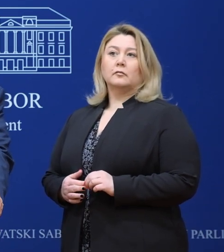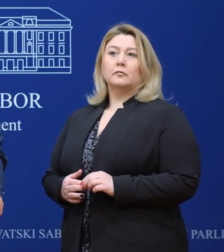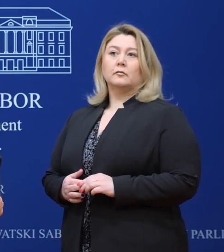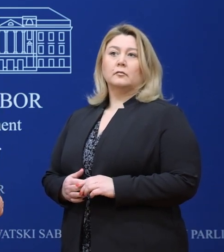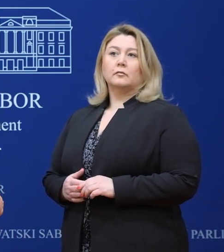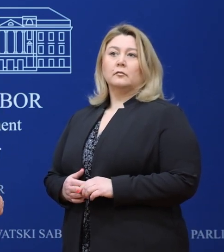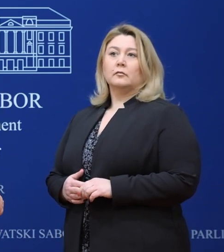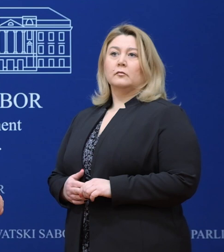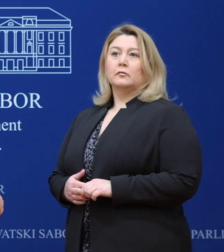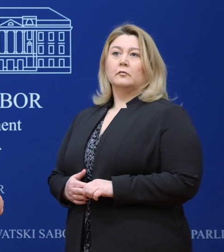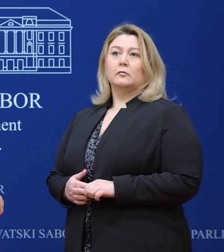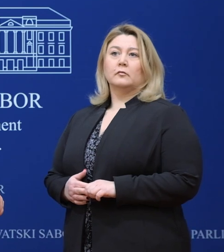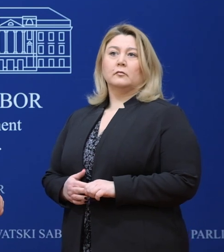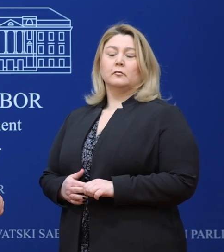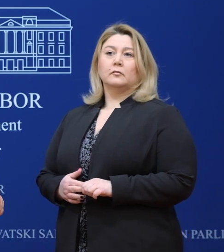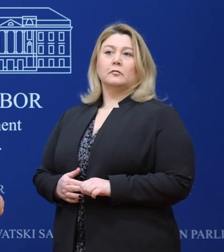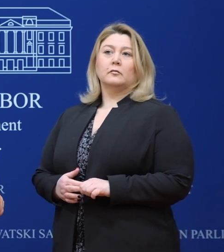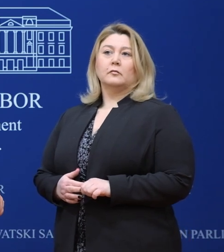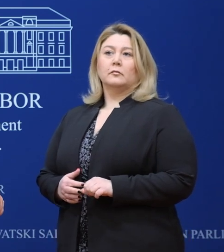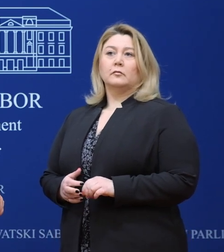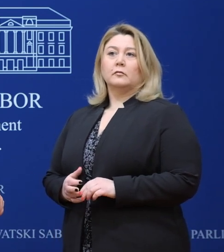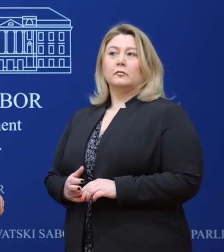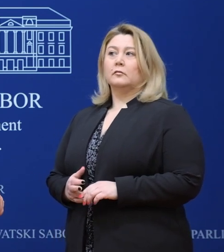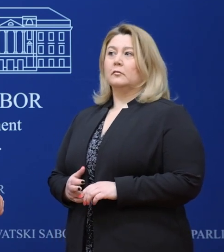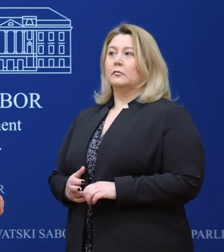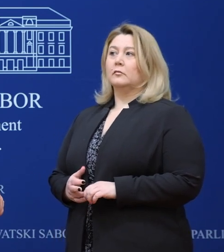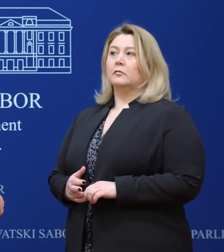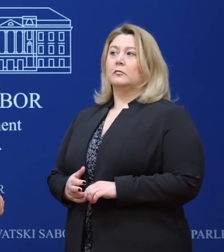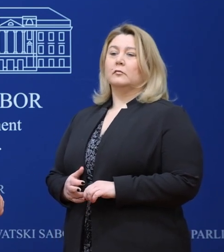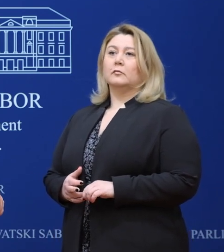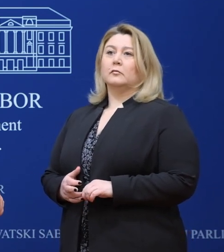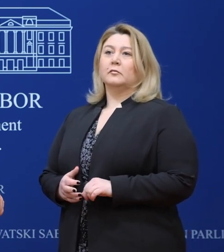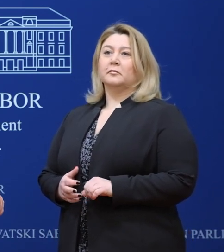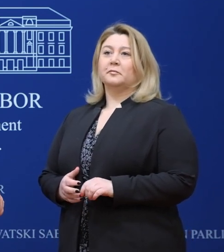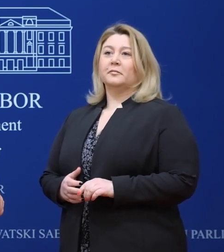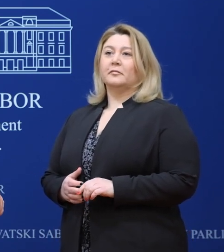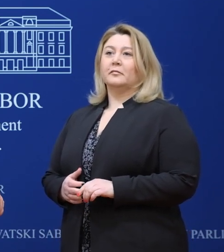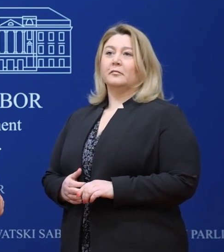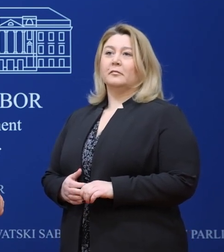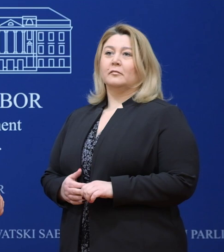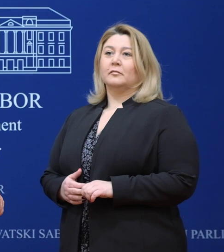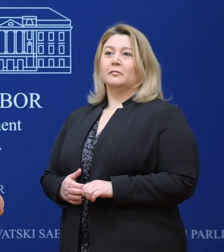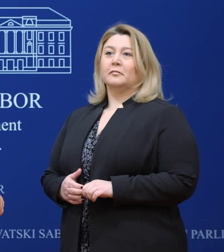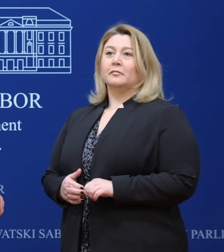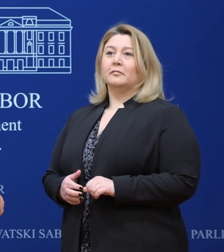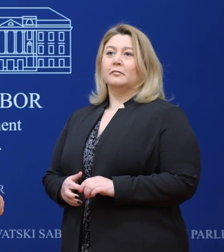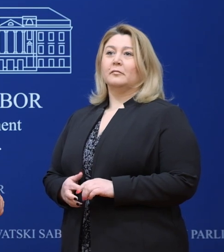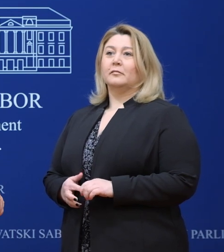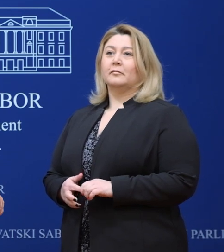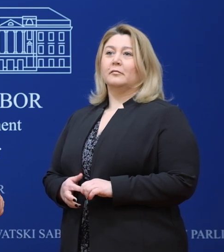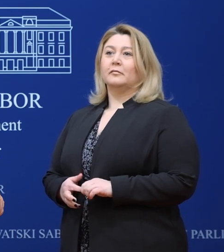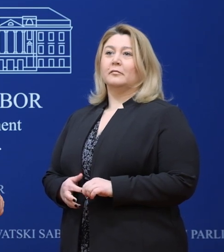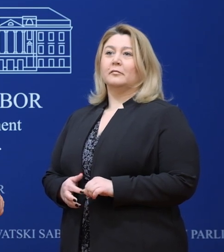Možete li malo pojasniti zašto ste malo prije spomenuli to da je u Saboru nedopustivo bilo to da se neko